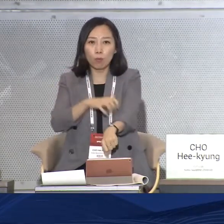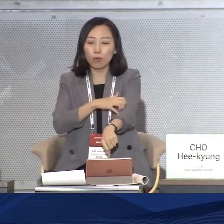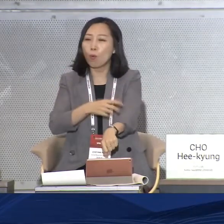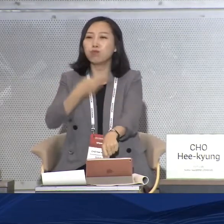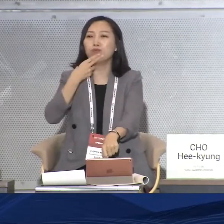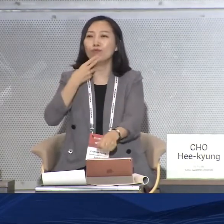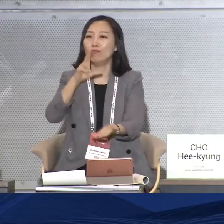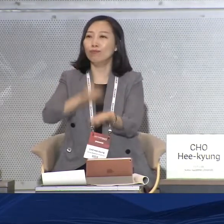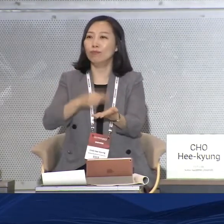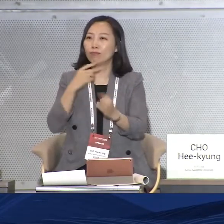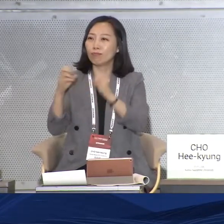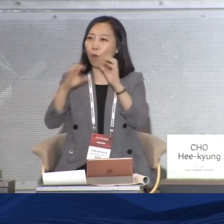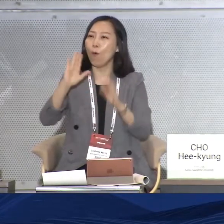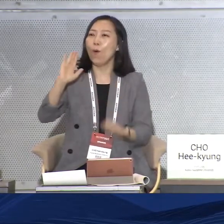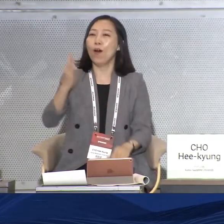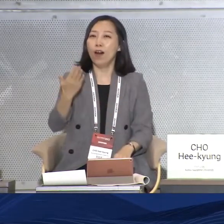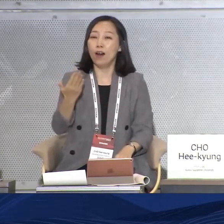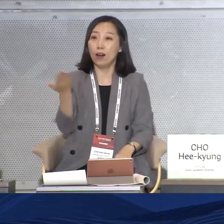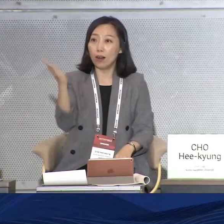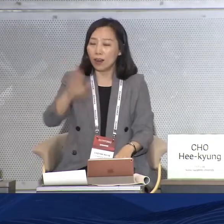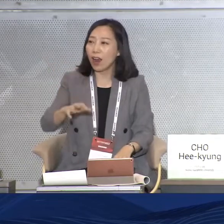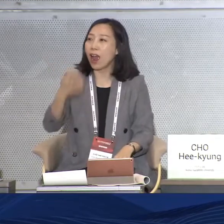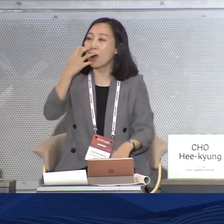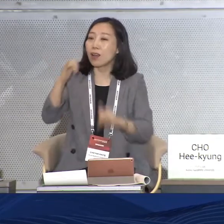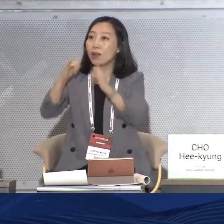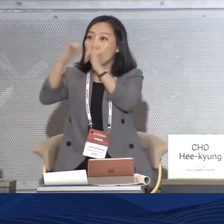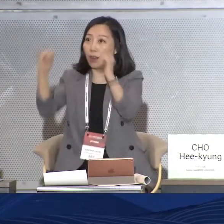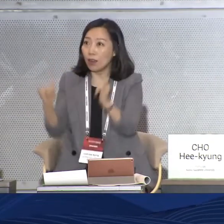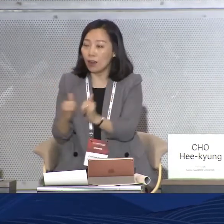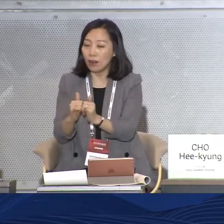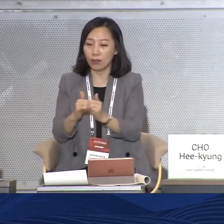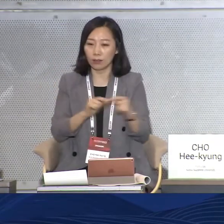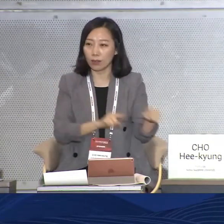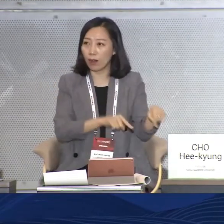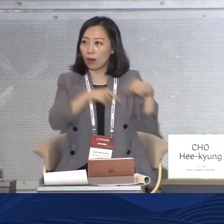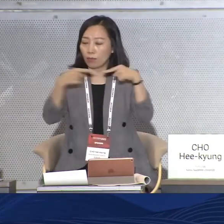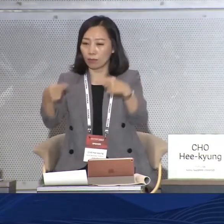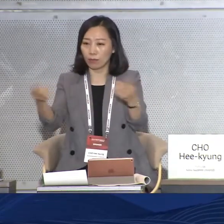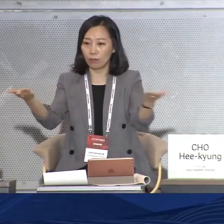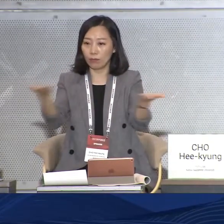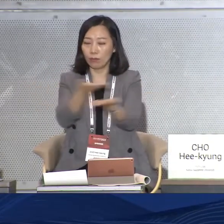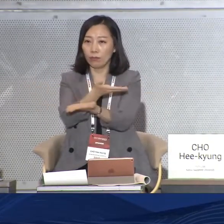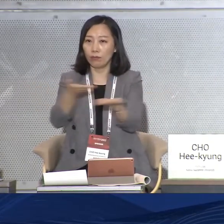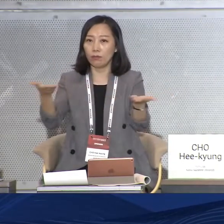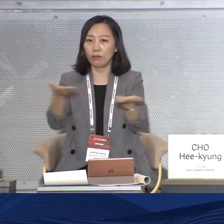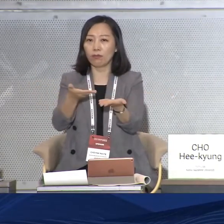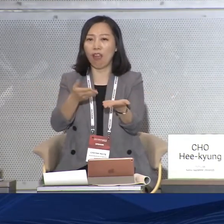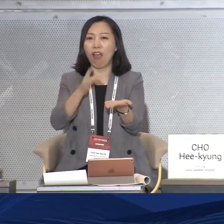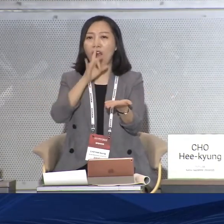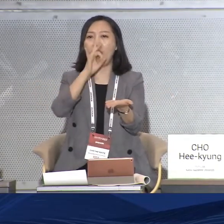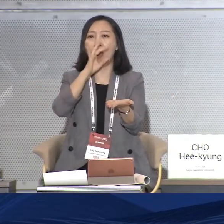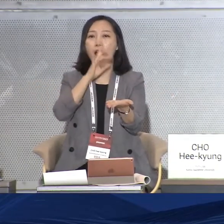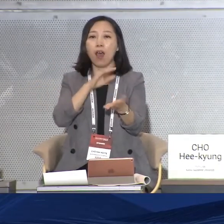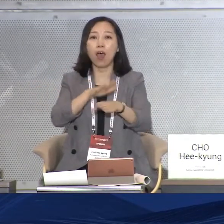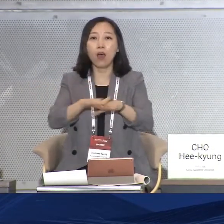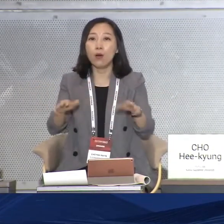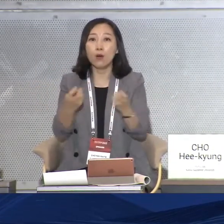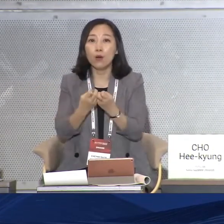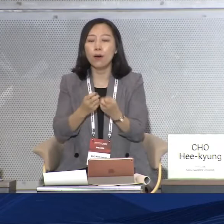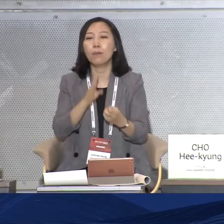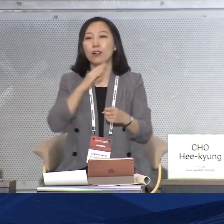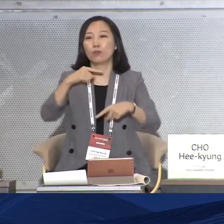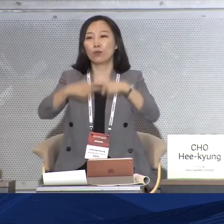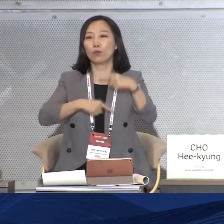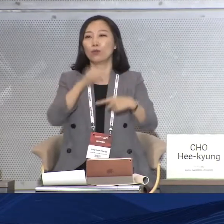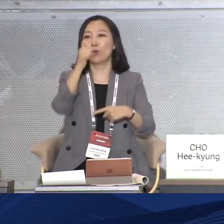수어로 소통하면서 재미를 느끼다 보면 불편함이 없게 되고 소통이 잘 됩니다. 그러나 청인과의